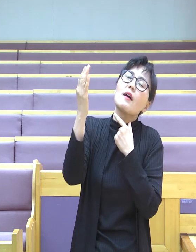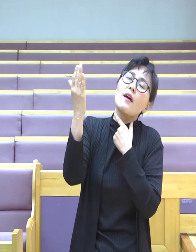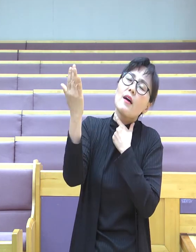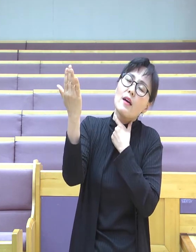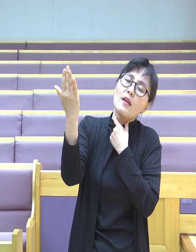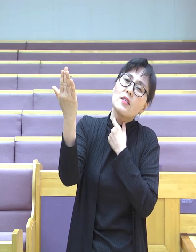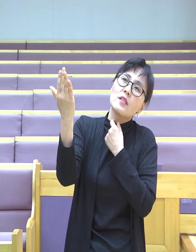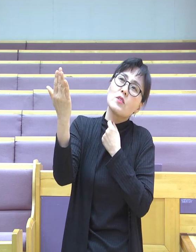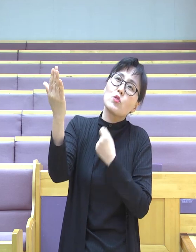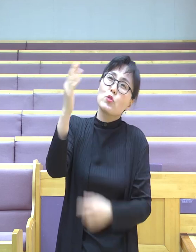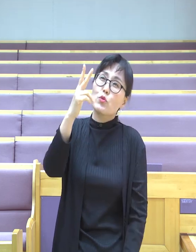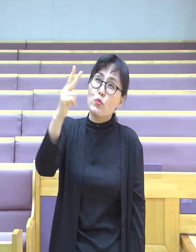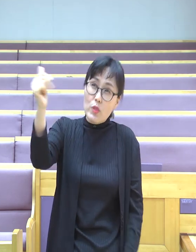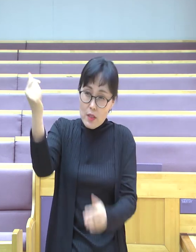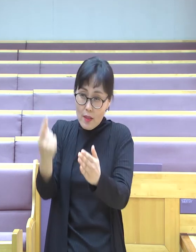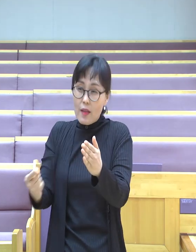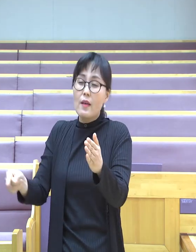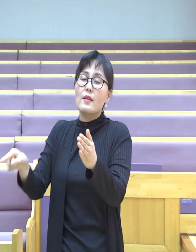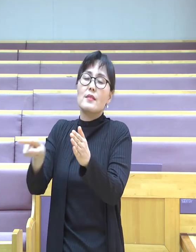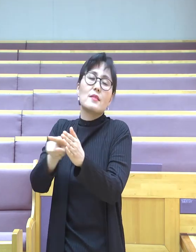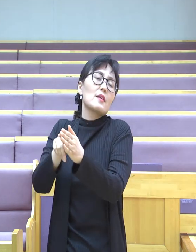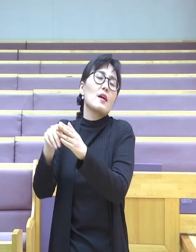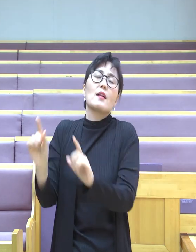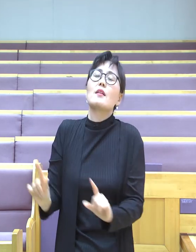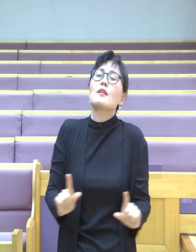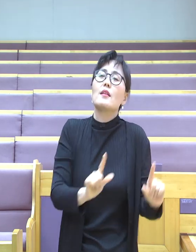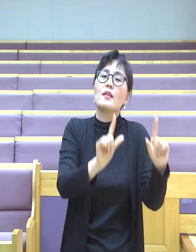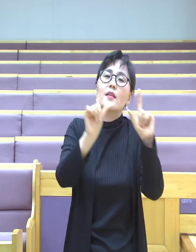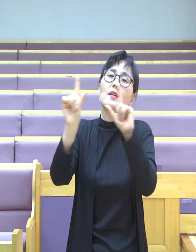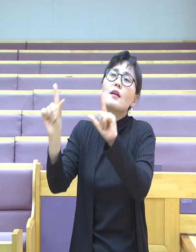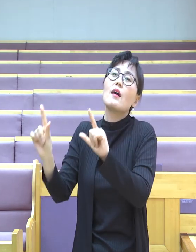살리라. 주 위에